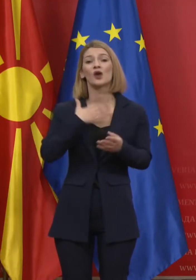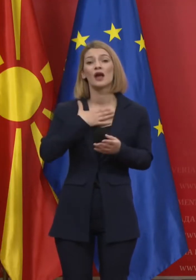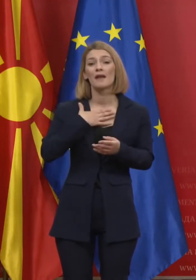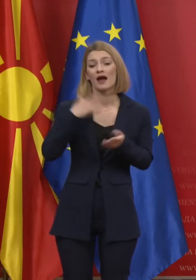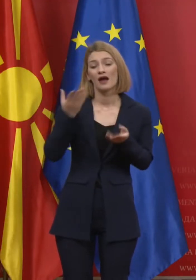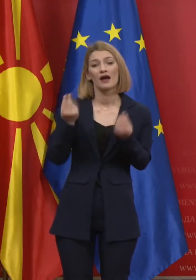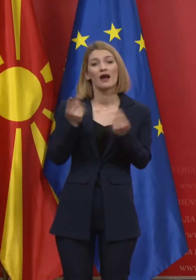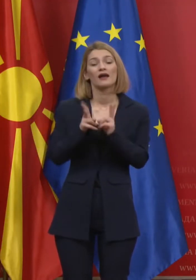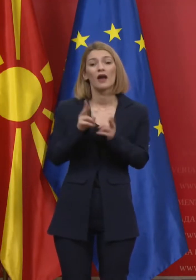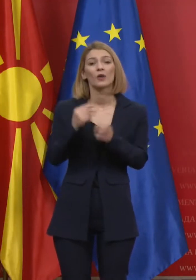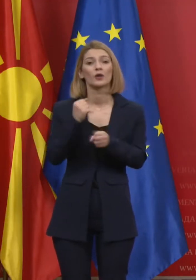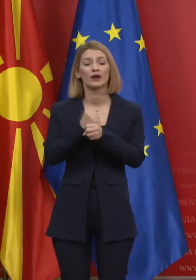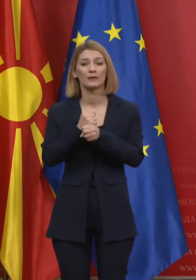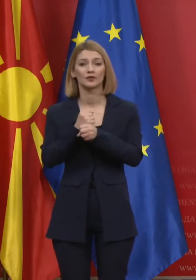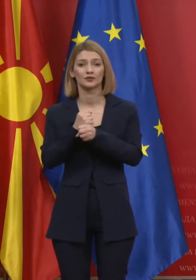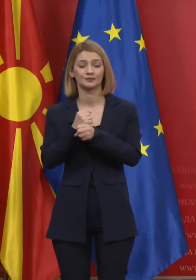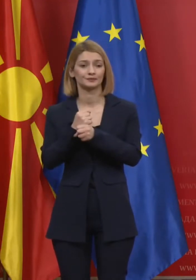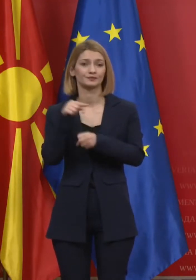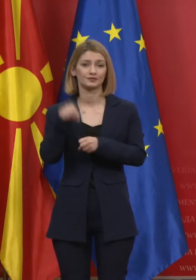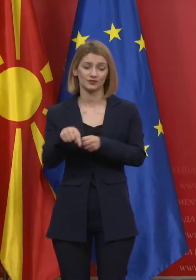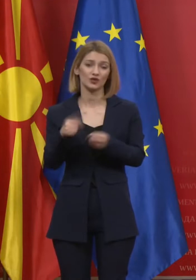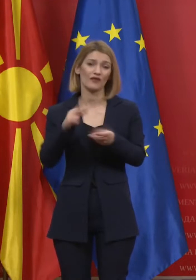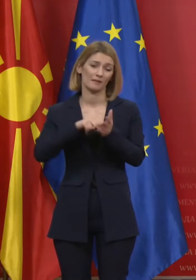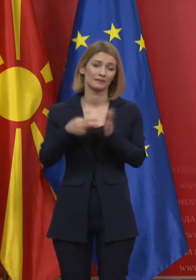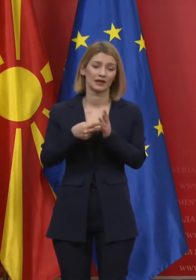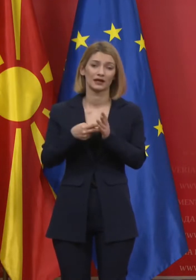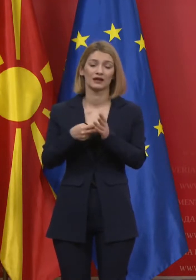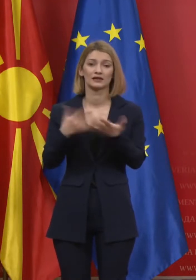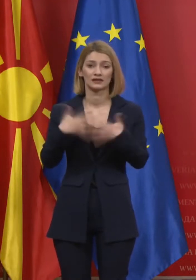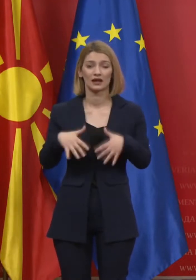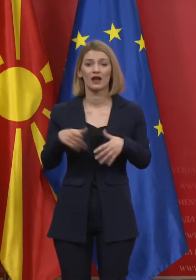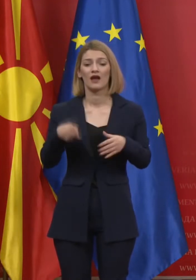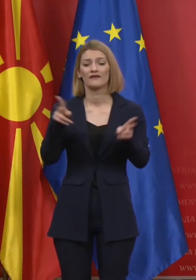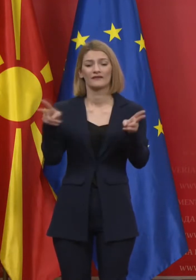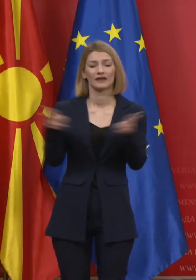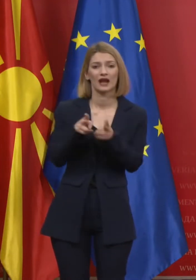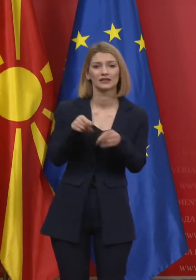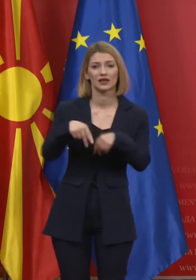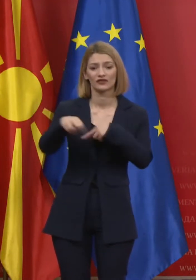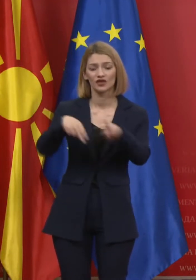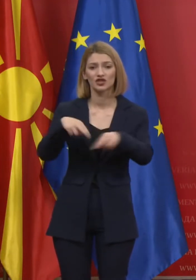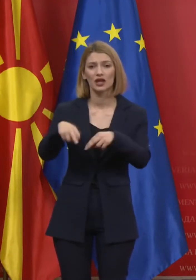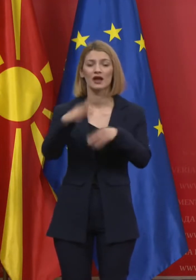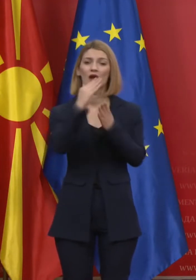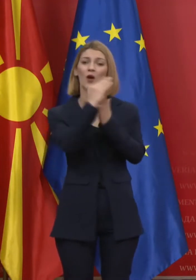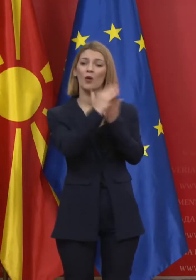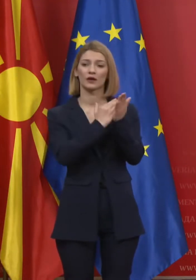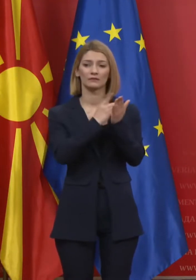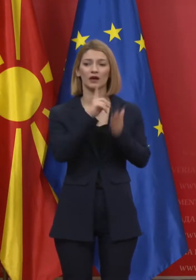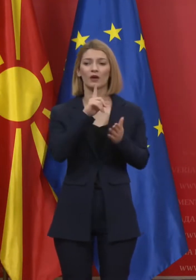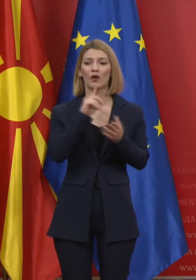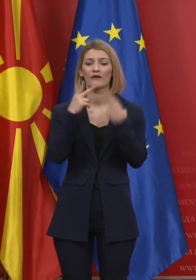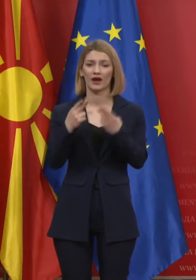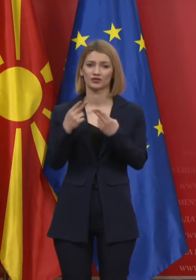pason. Na nevojitet të vazhdohet gjendja jashtëzakonshme sepse disa nga masat vlejnë vetëm gjatë gjendjes së jashtëzakonshme. Është